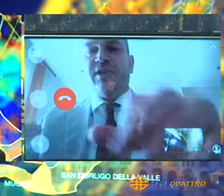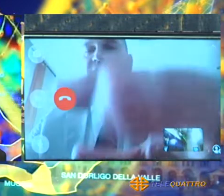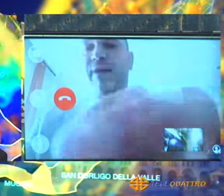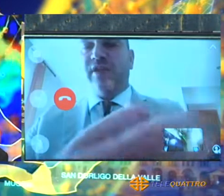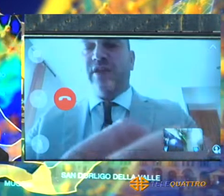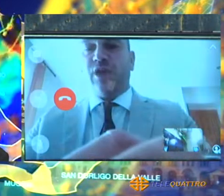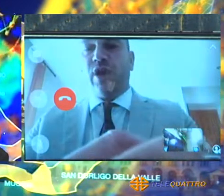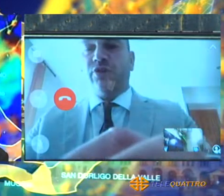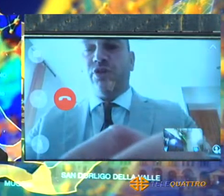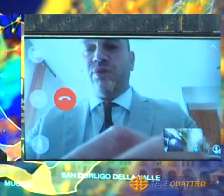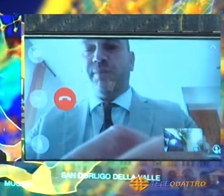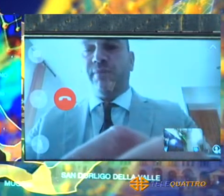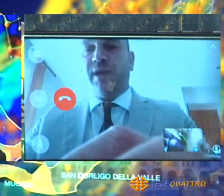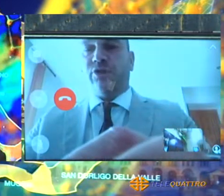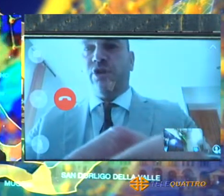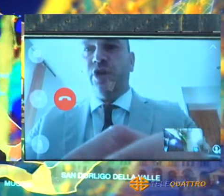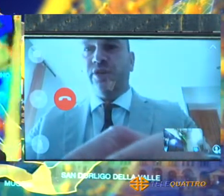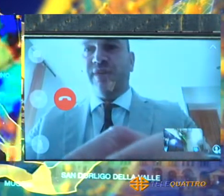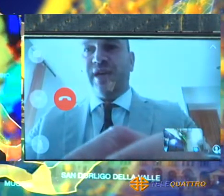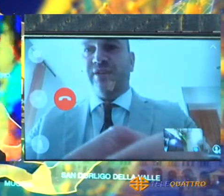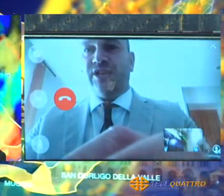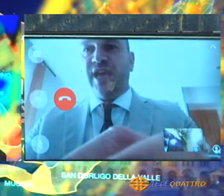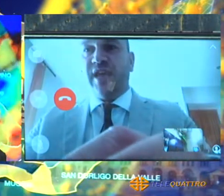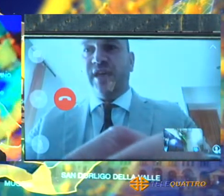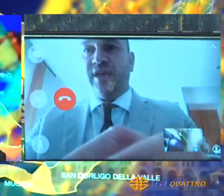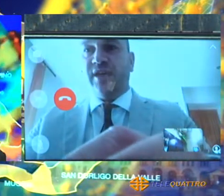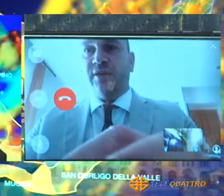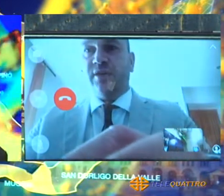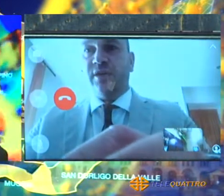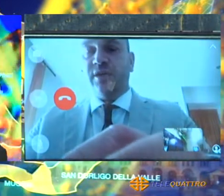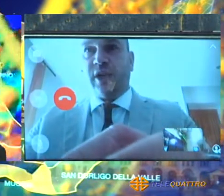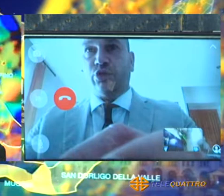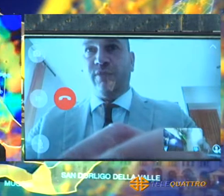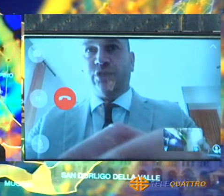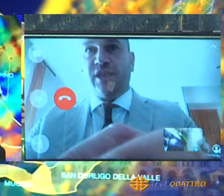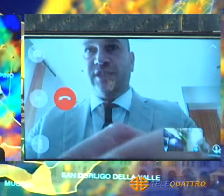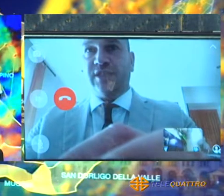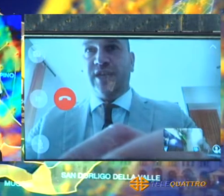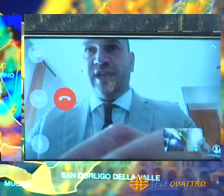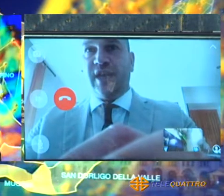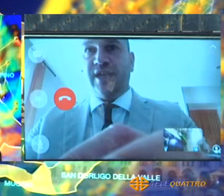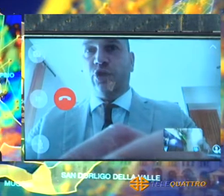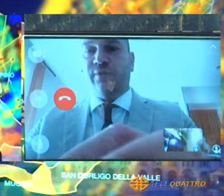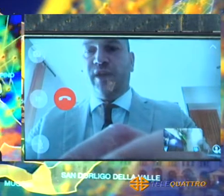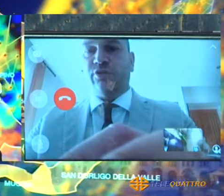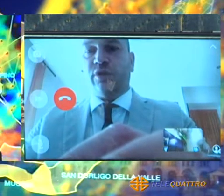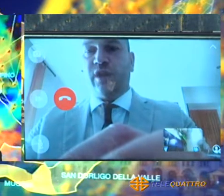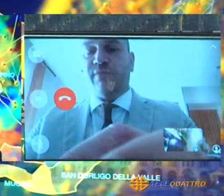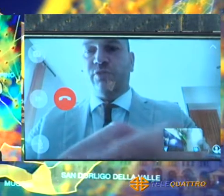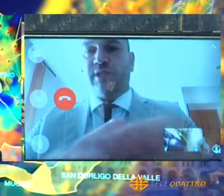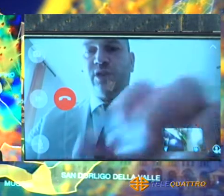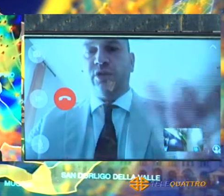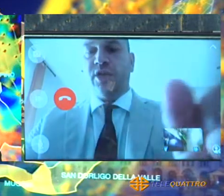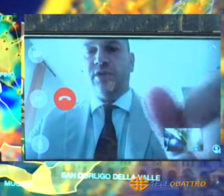mi ridai la mail di Telequattro, io mi permetto di mandarti sia il link che ho trovato dell'azienda sanitaria dove trovi